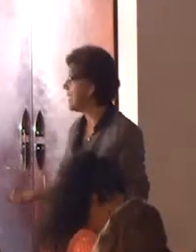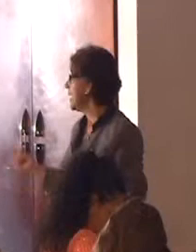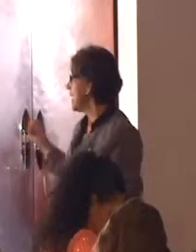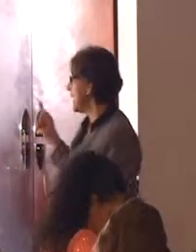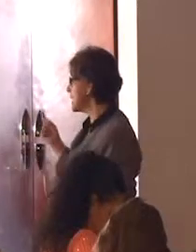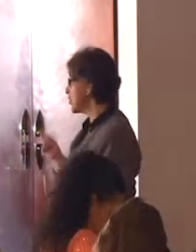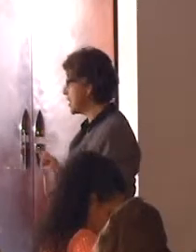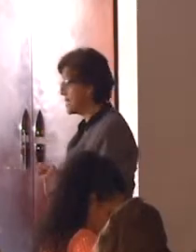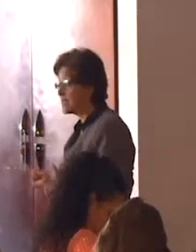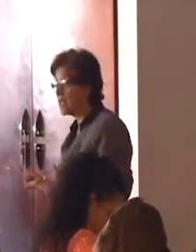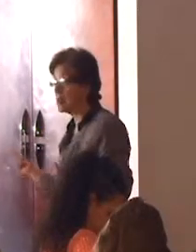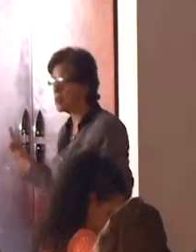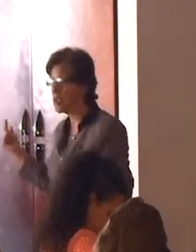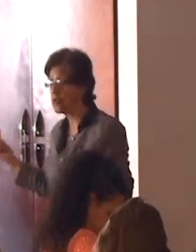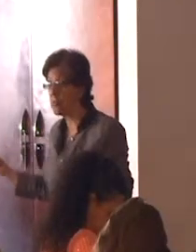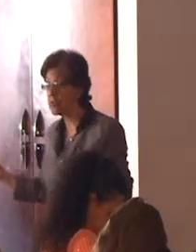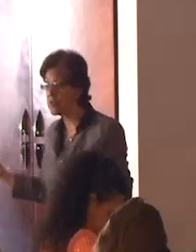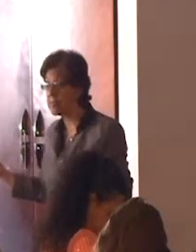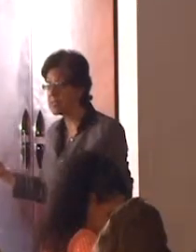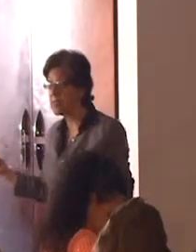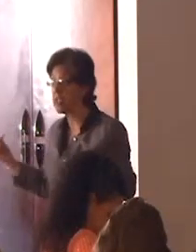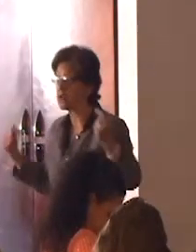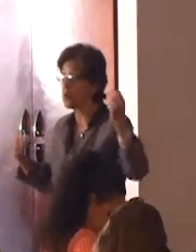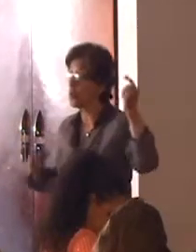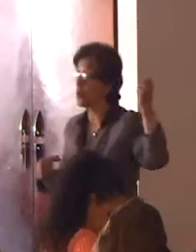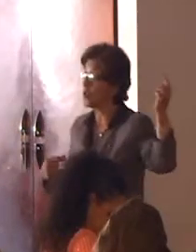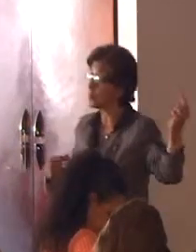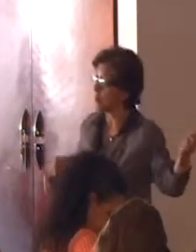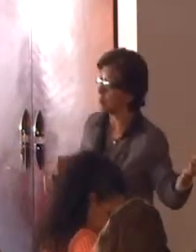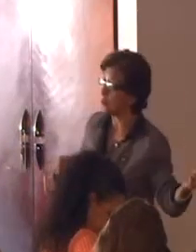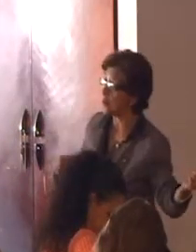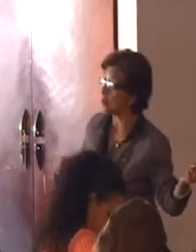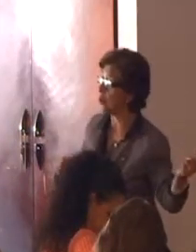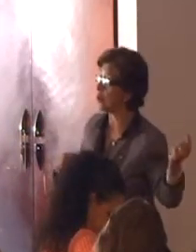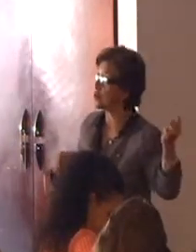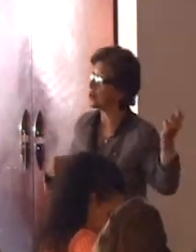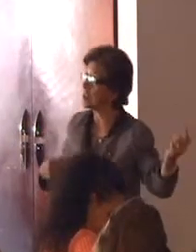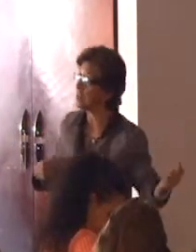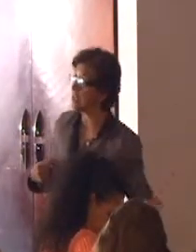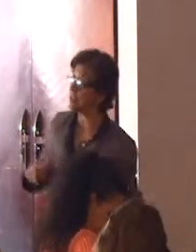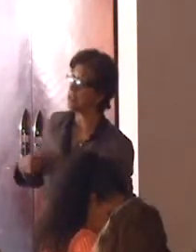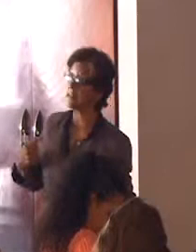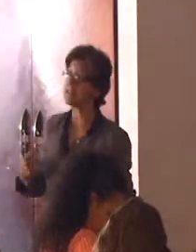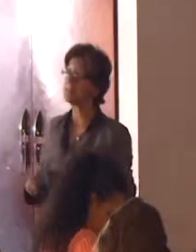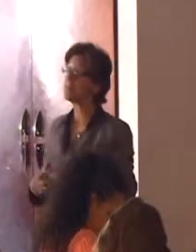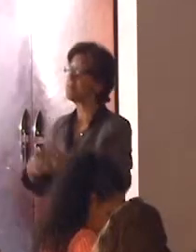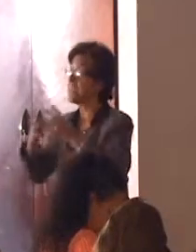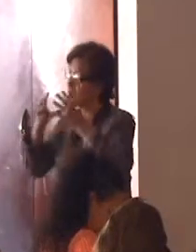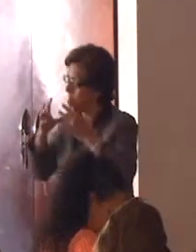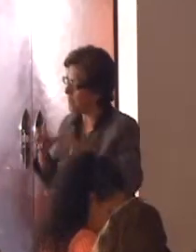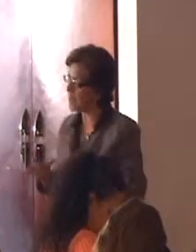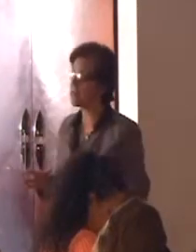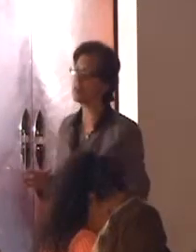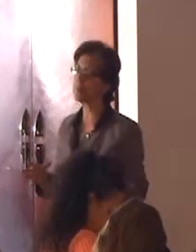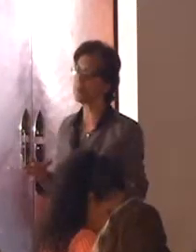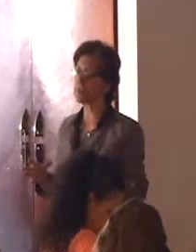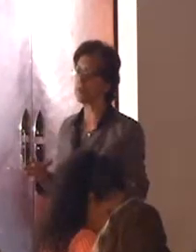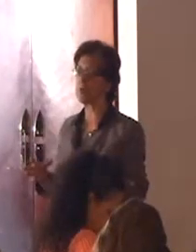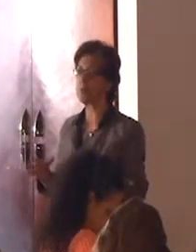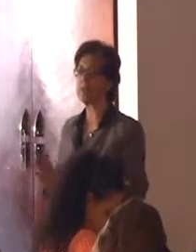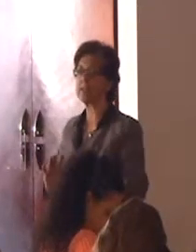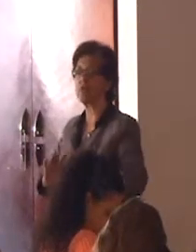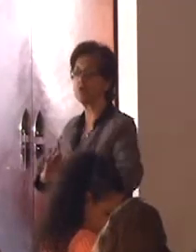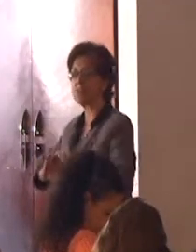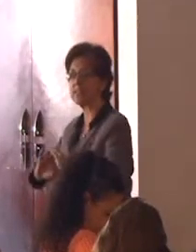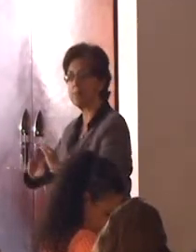todos nosotros para avanzar. El hecho de que esté el proyecto Manos y Pensamiento con los profesores sordos, los intérpretes, que